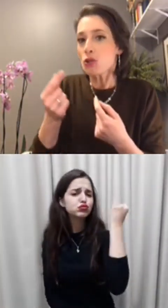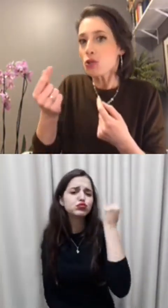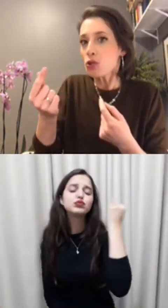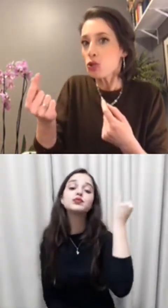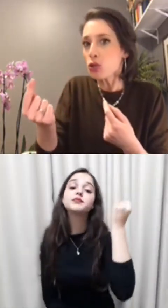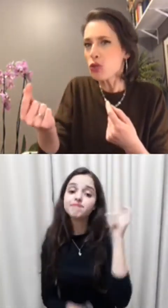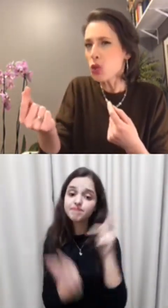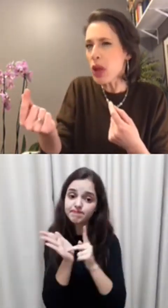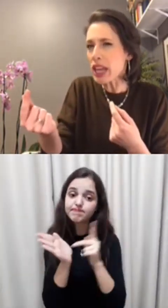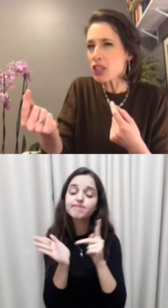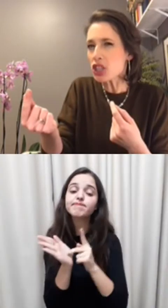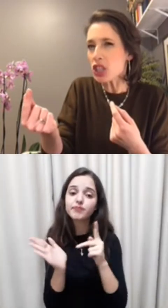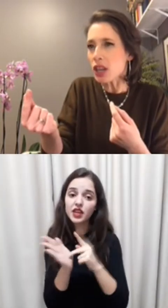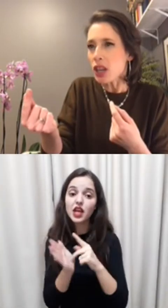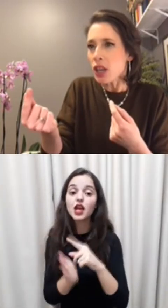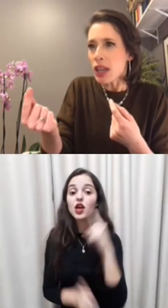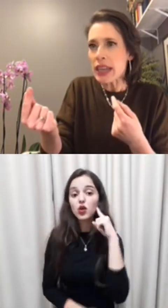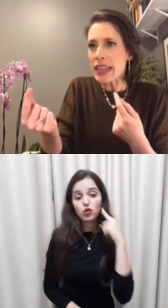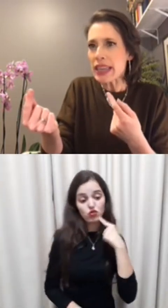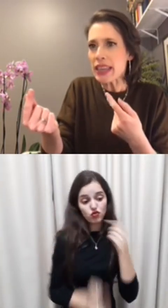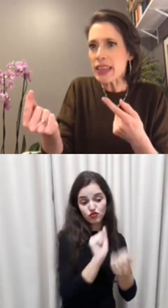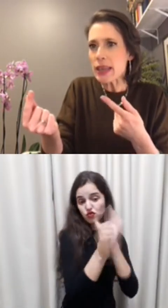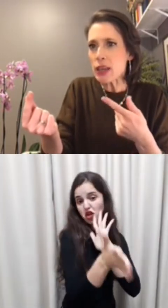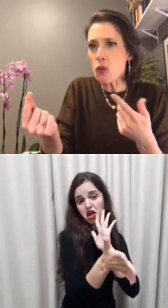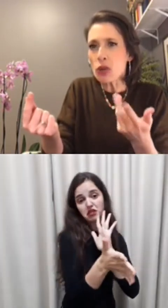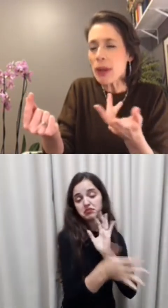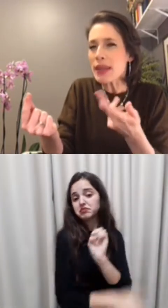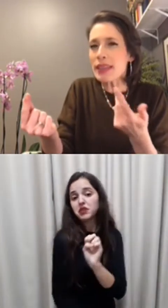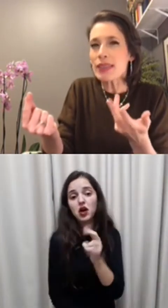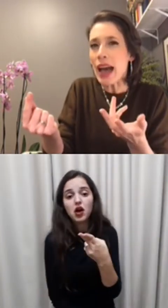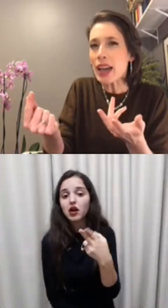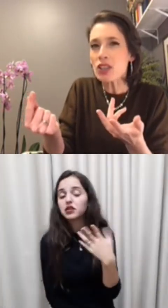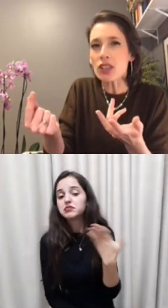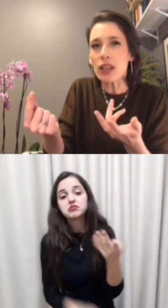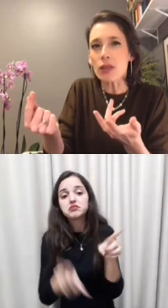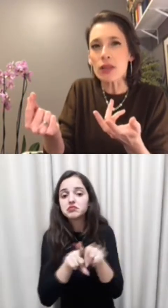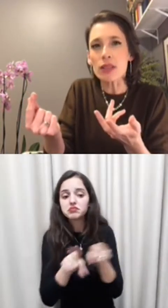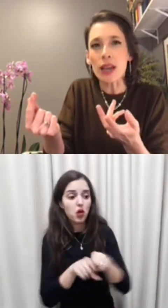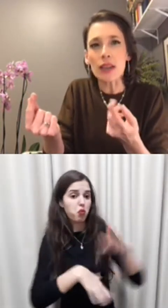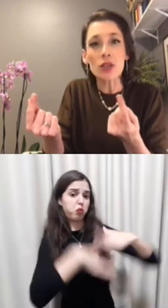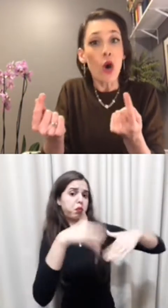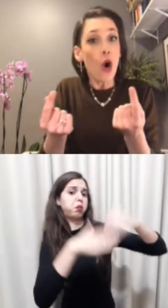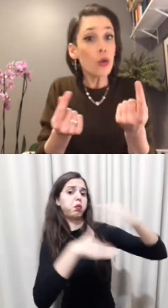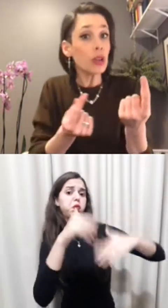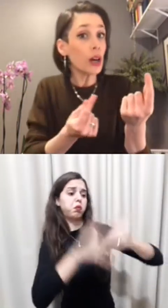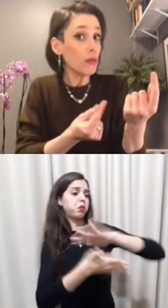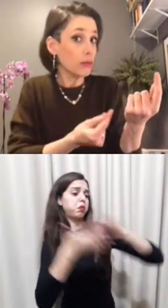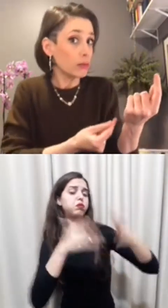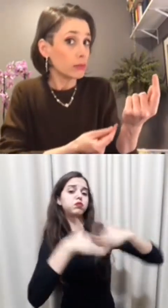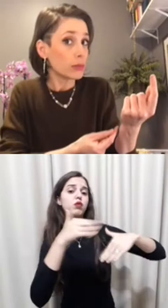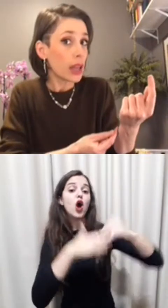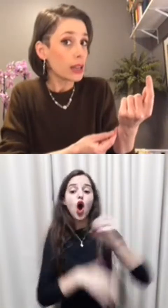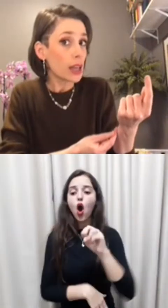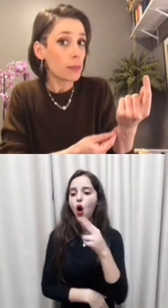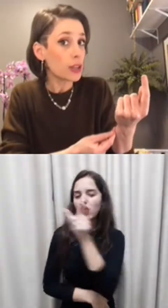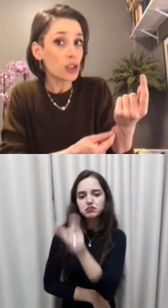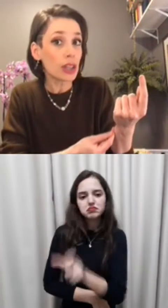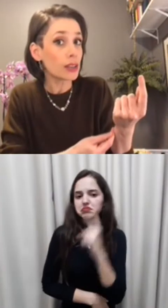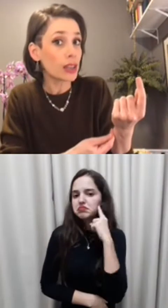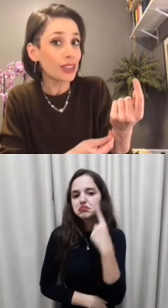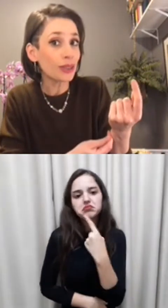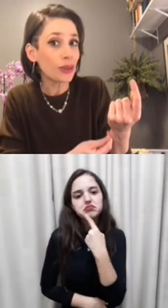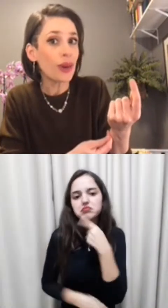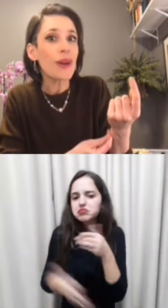Seja um surdo fluente e com muita habilidade na língua de sinais, ou não, né? De repente